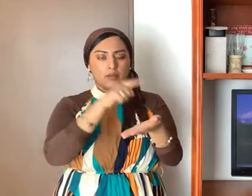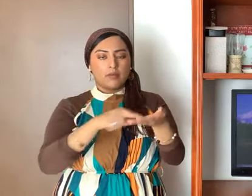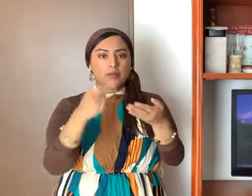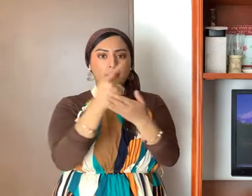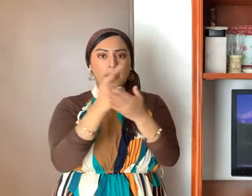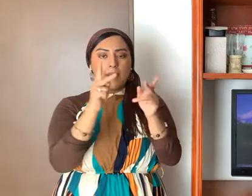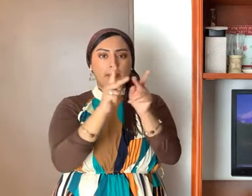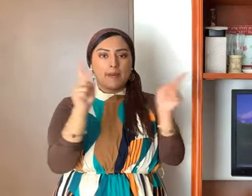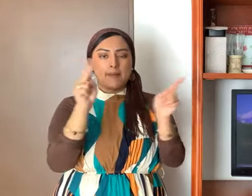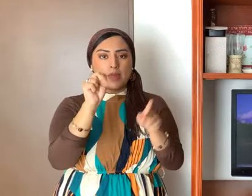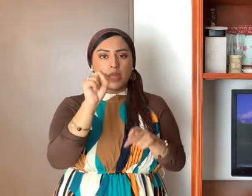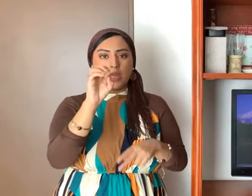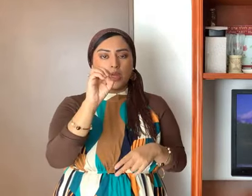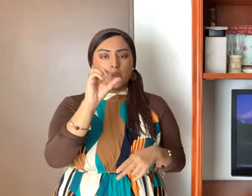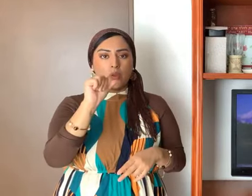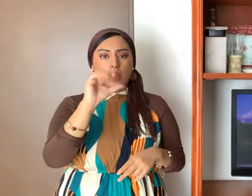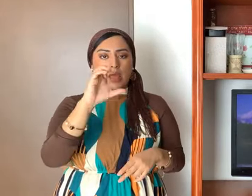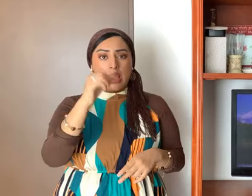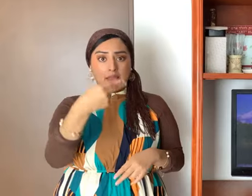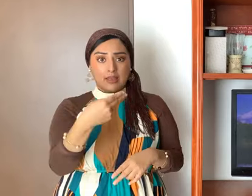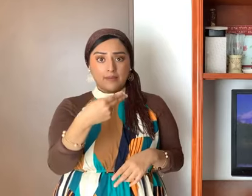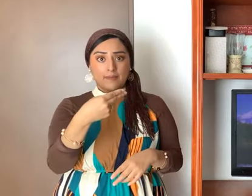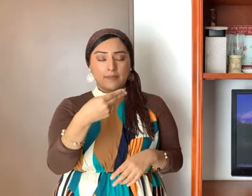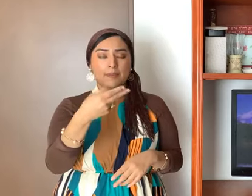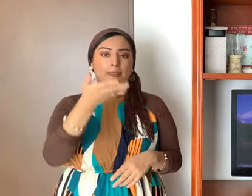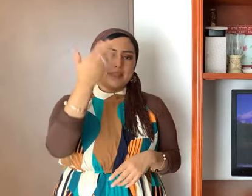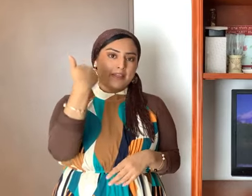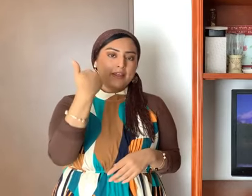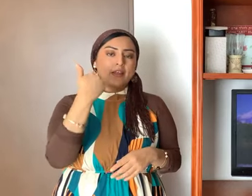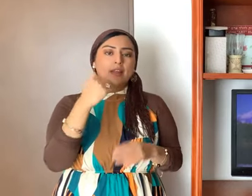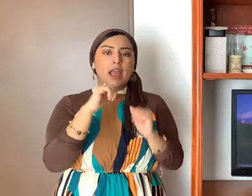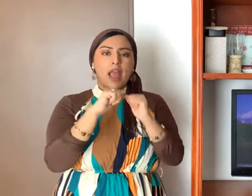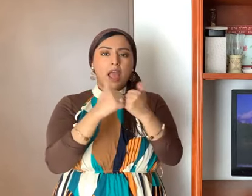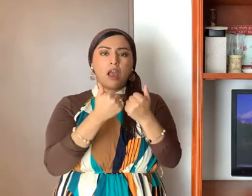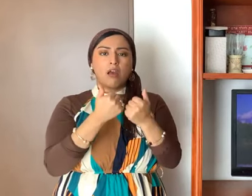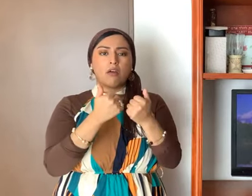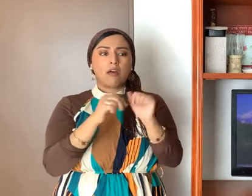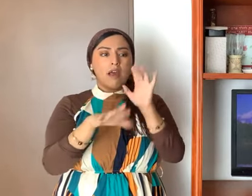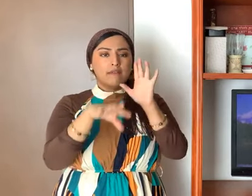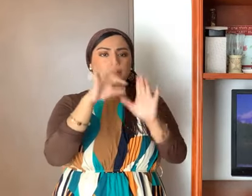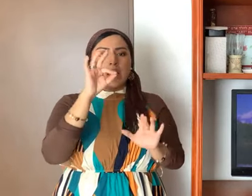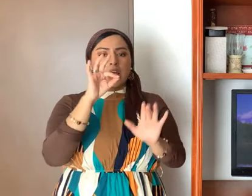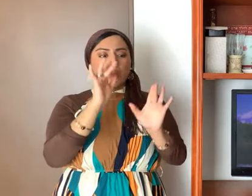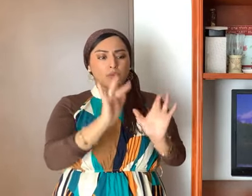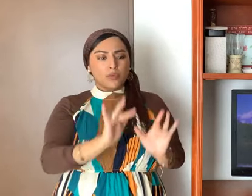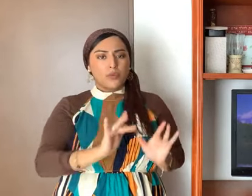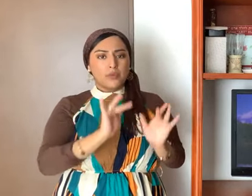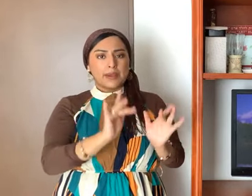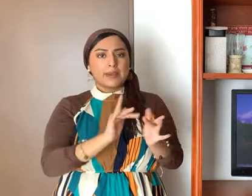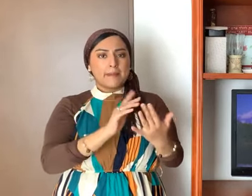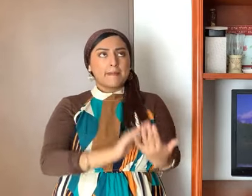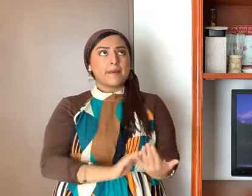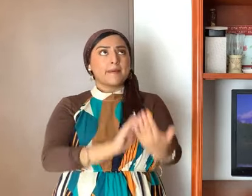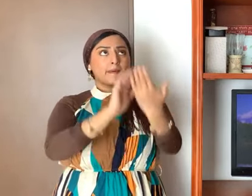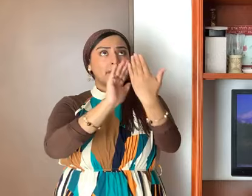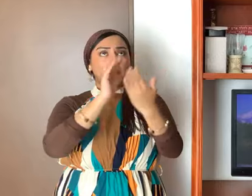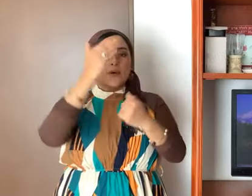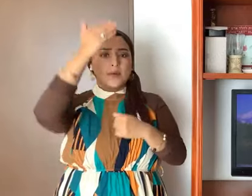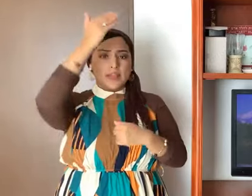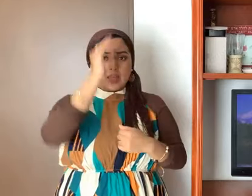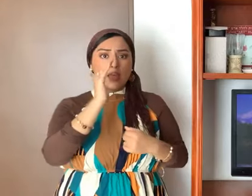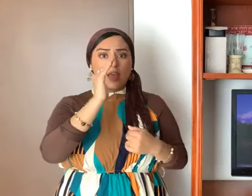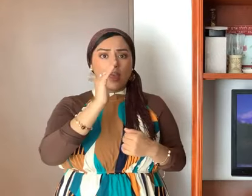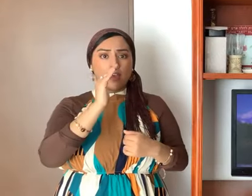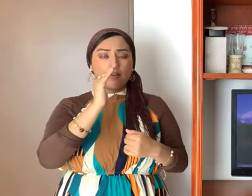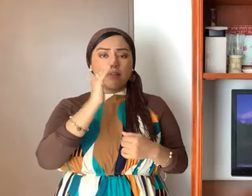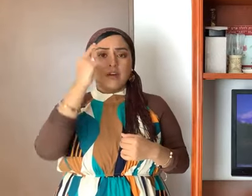la Parashá Noach que estudiamos la semana pasada, cómo hallar gracia delante del Eterno, cómo ser agradables delante del Eterno, para